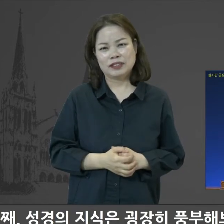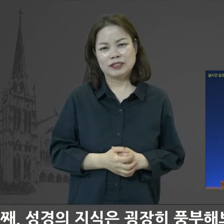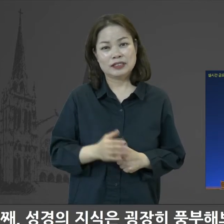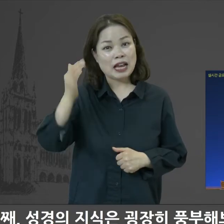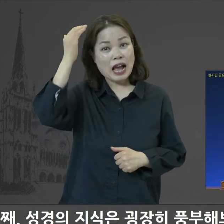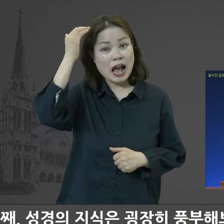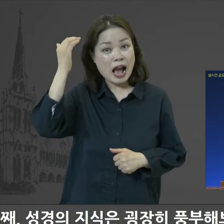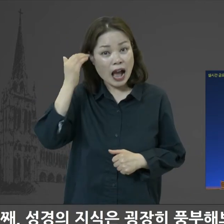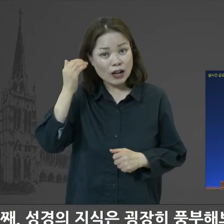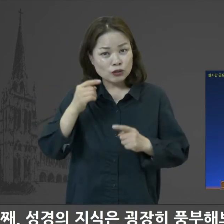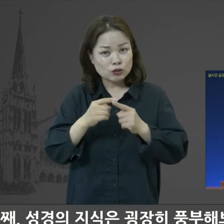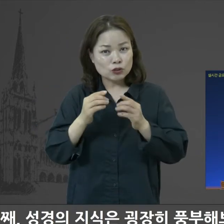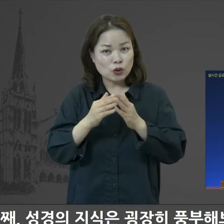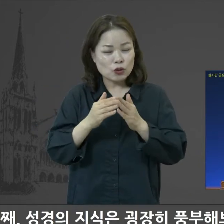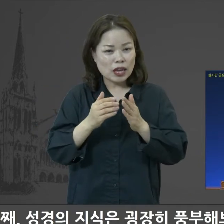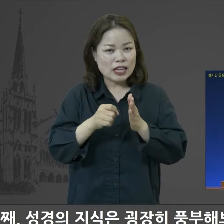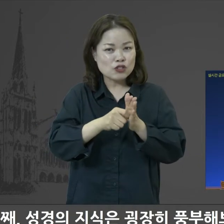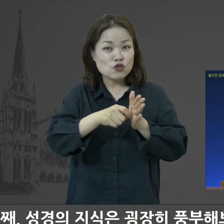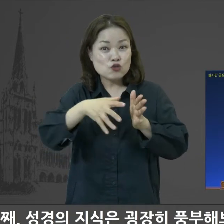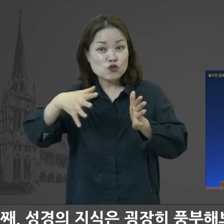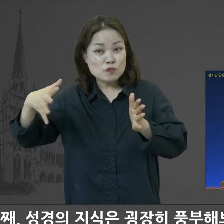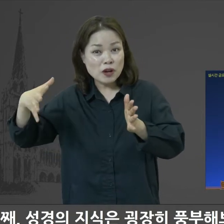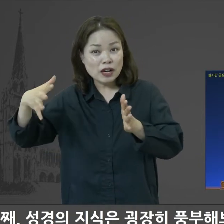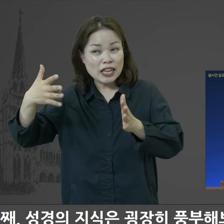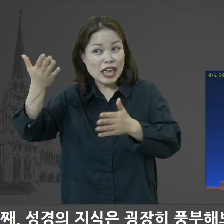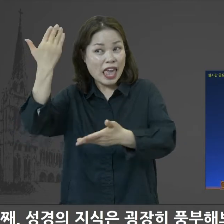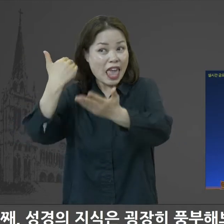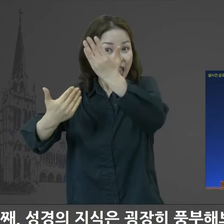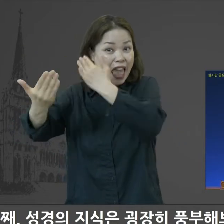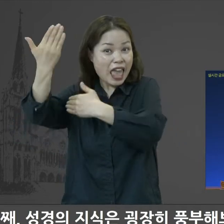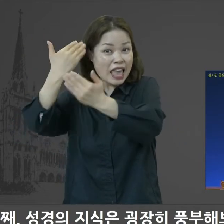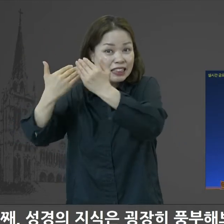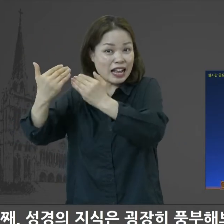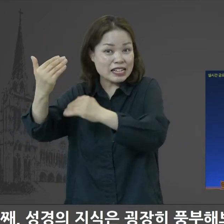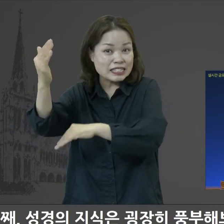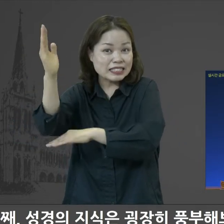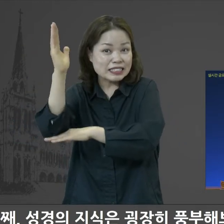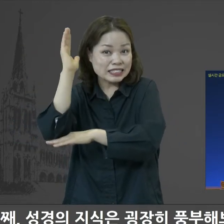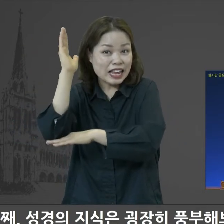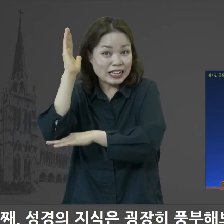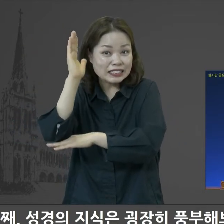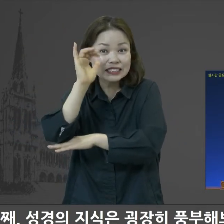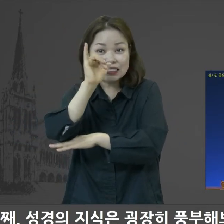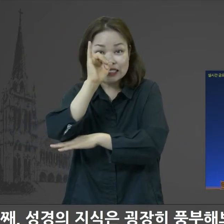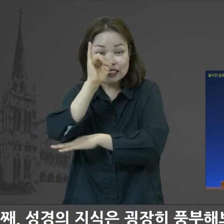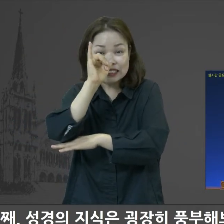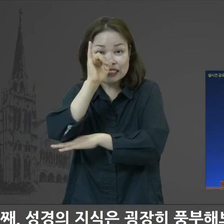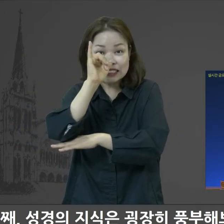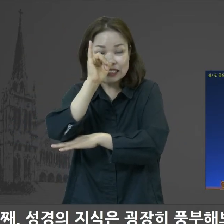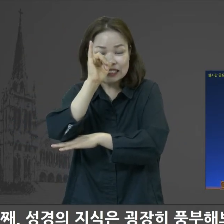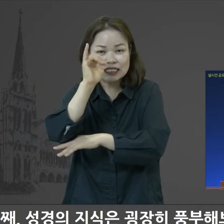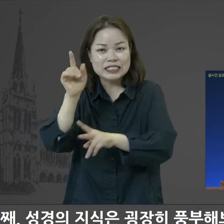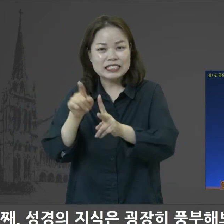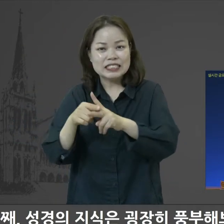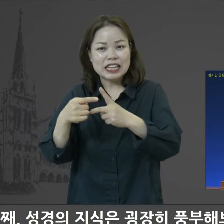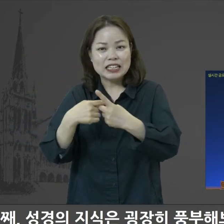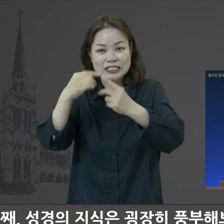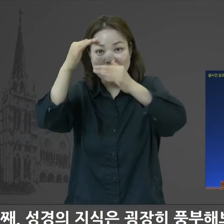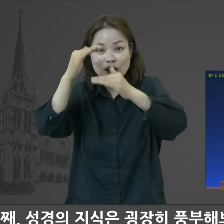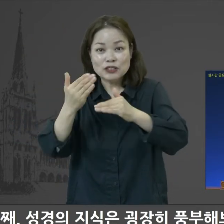한국교회 유명한 얘기죠. 옛날 얘기입니다. 그러니까 우리들 좀 신앙 연조가 있는 분들만 이해할 수 있는